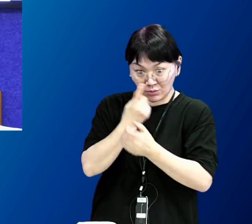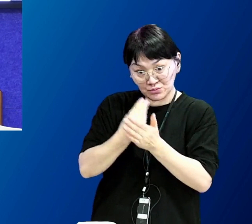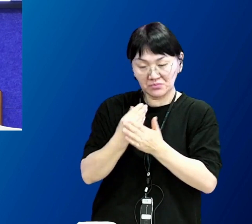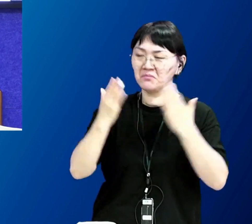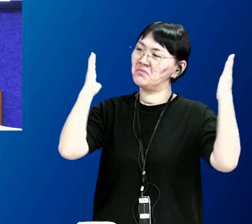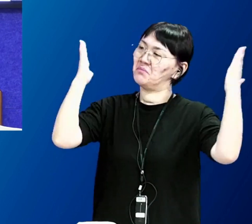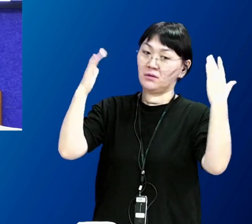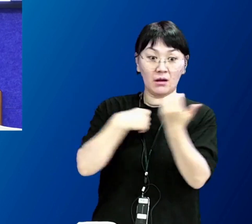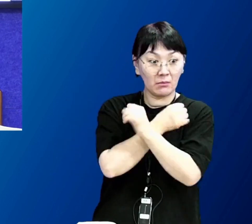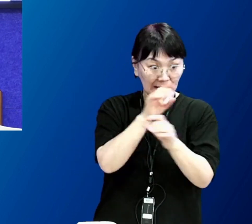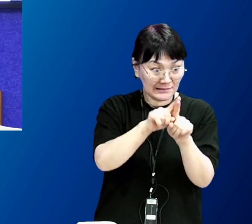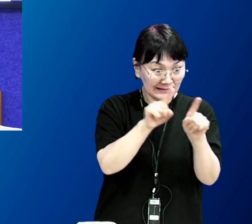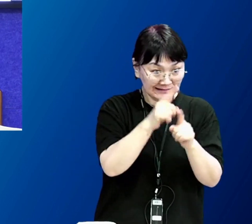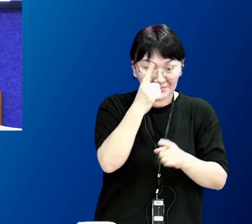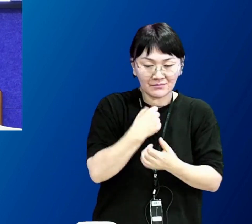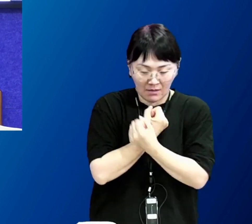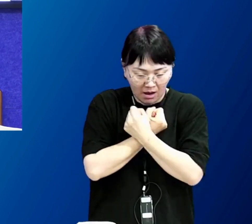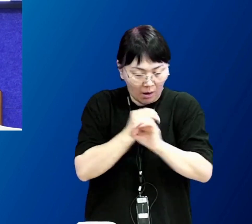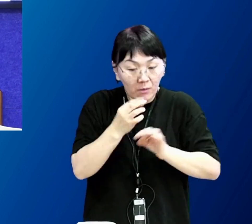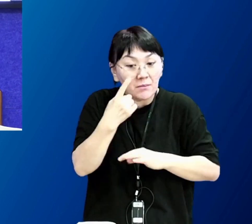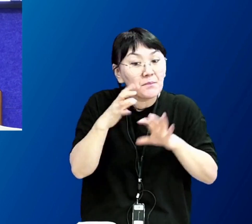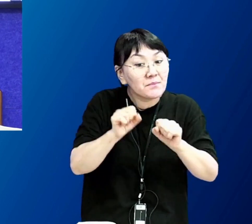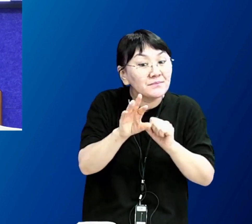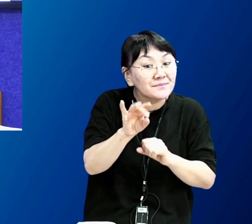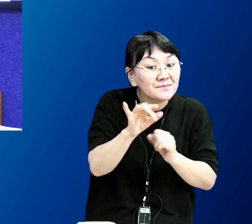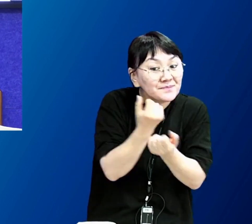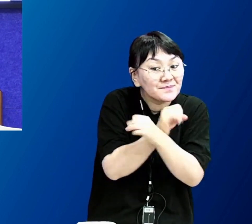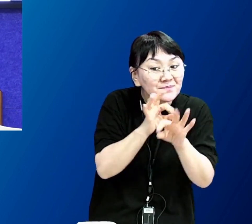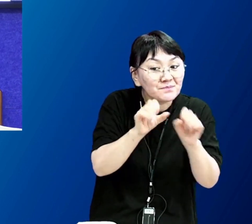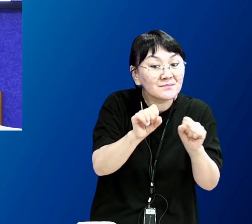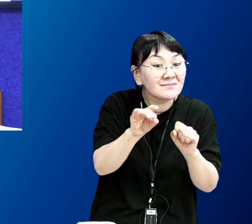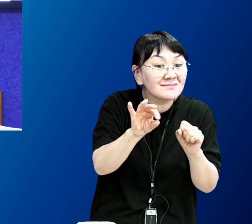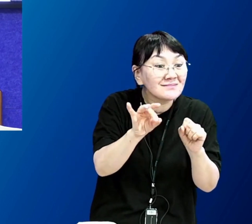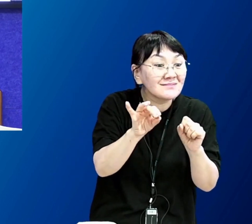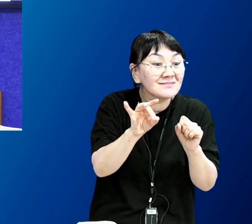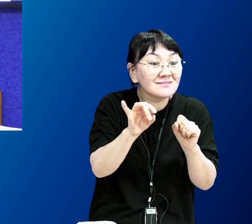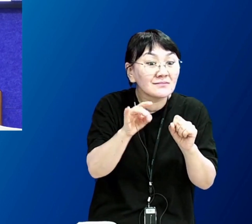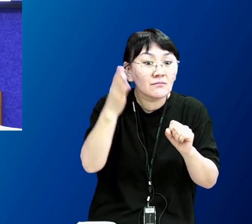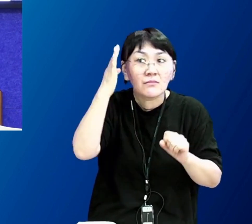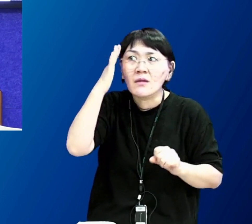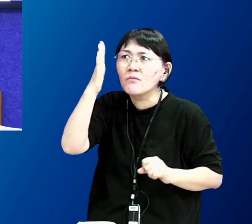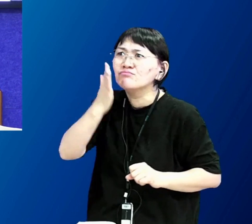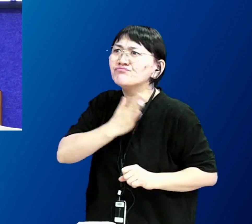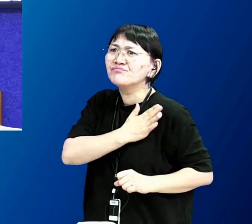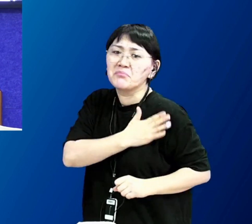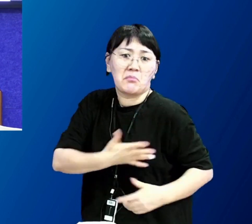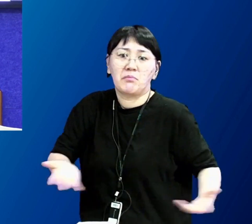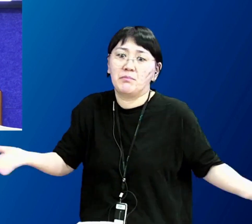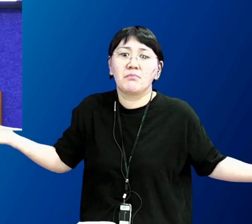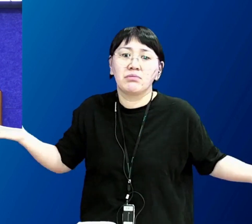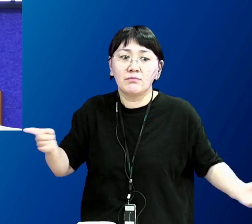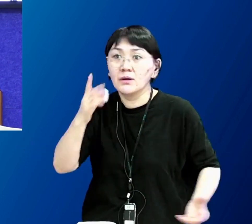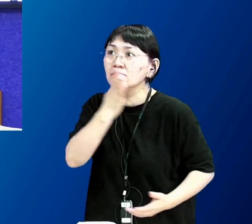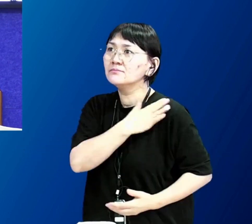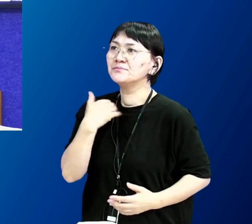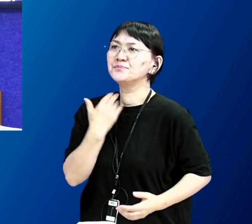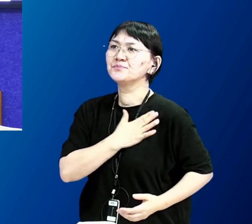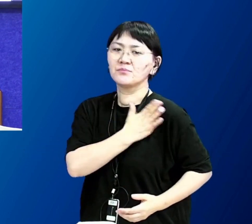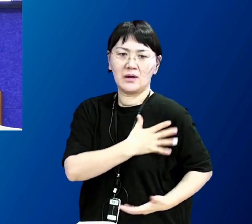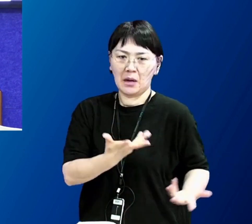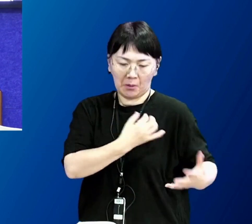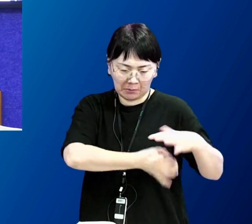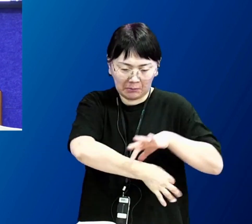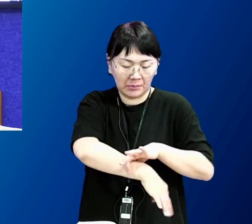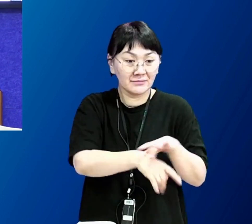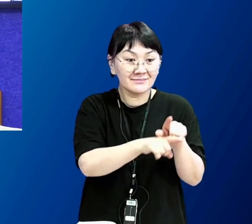байна. Аврагдаагүй шинж тэмдэг нь юу вэ? Тэдэнд эцхийг хайрлах хайр байхгүйсэн. Йохан 5:42